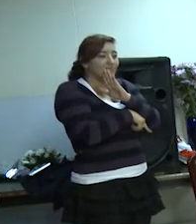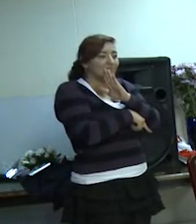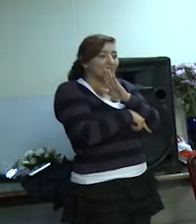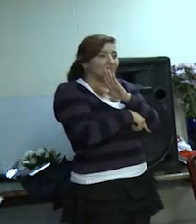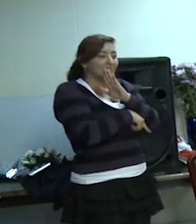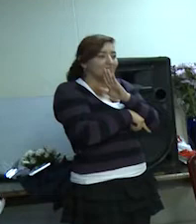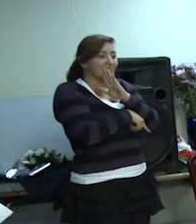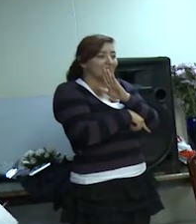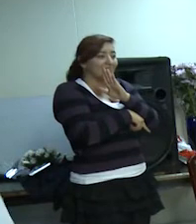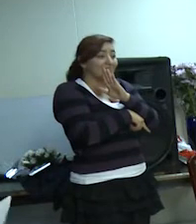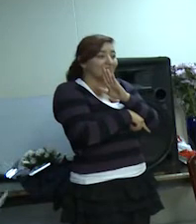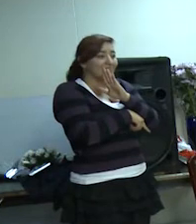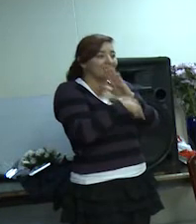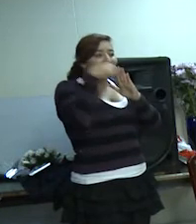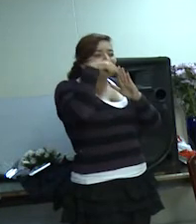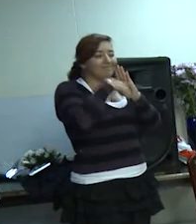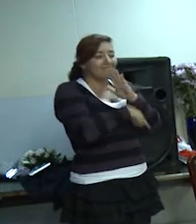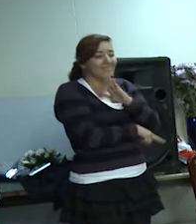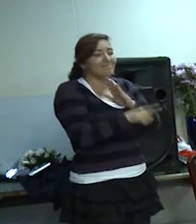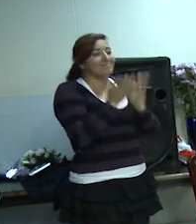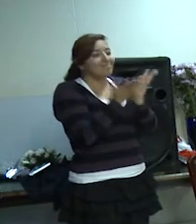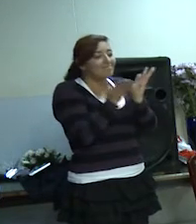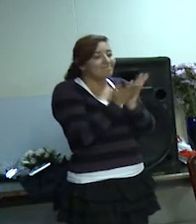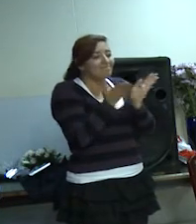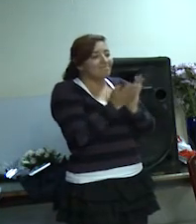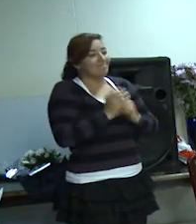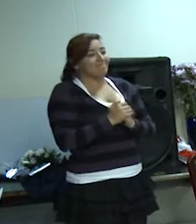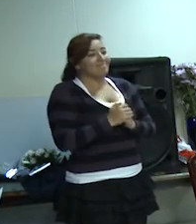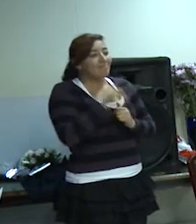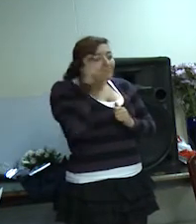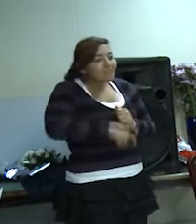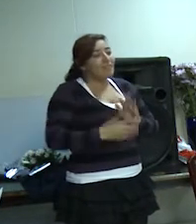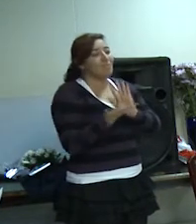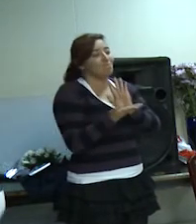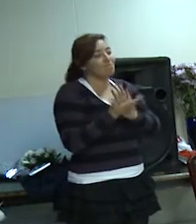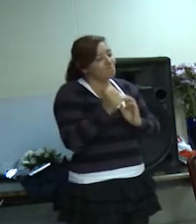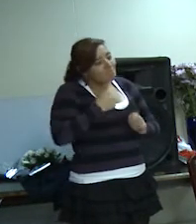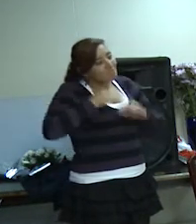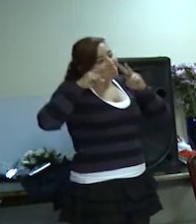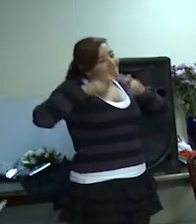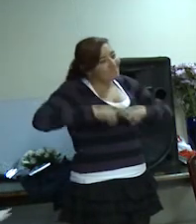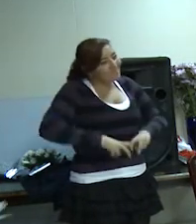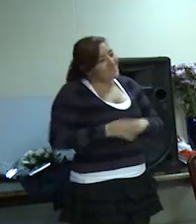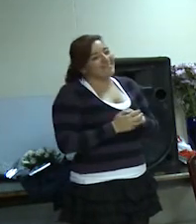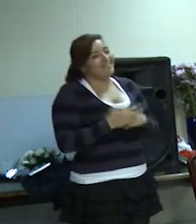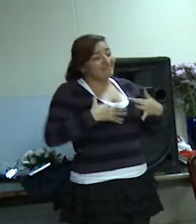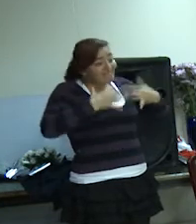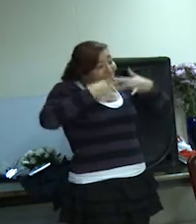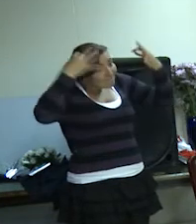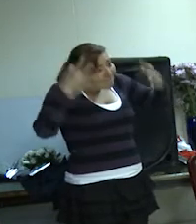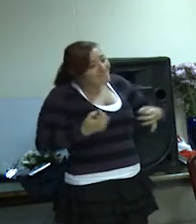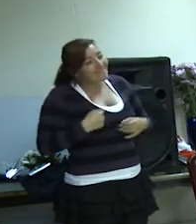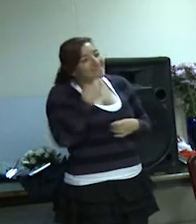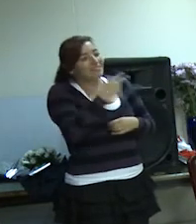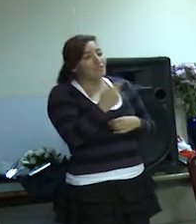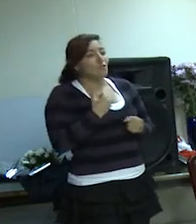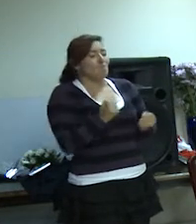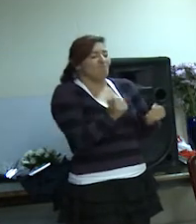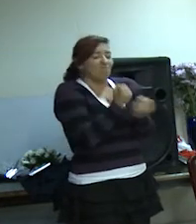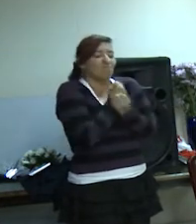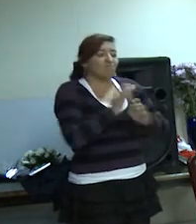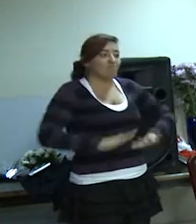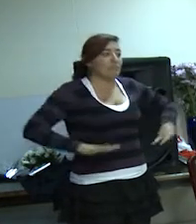así decirlo, estudiar. Hay que estudiar más, porque yo la verdad tengo que decirlo, aunque amo este